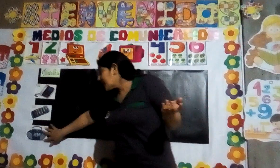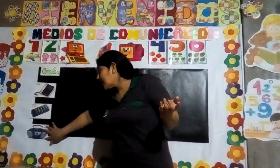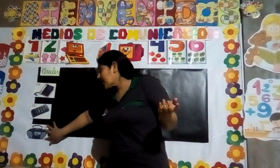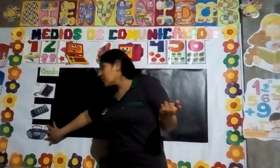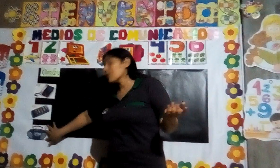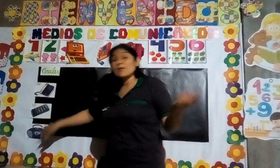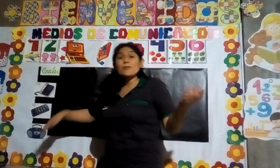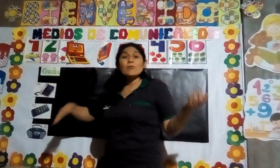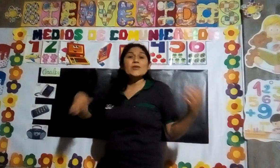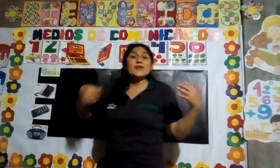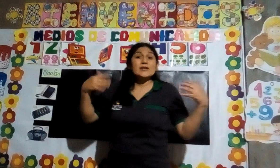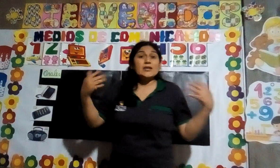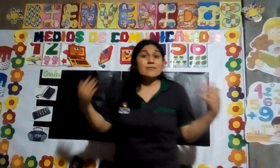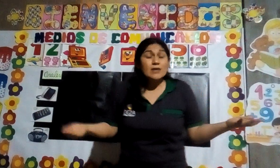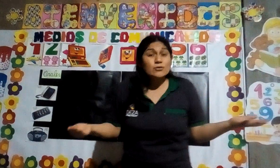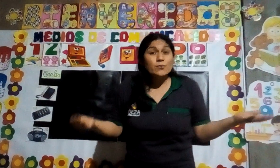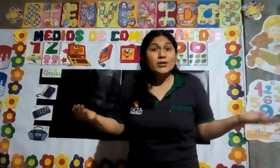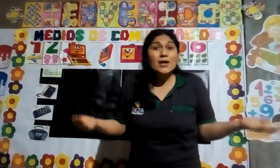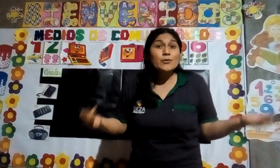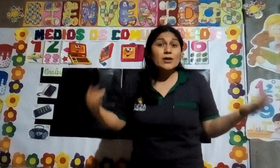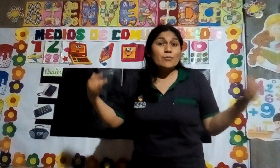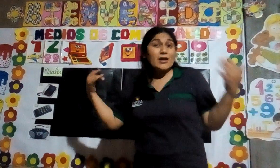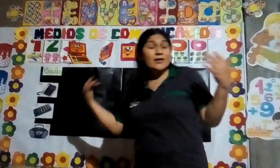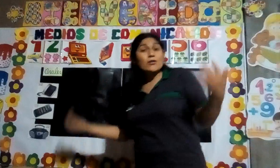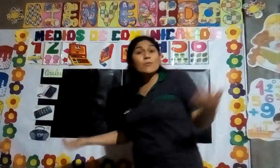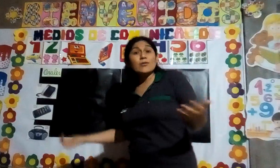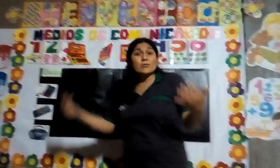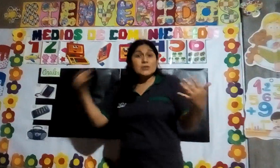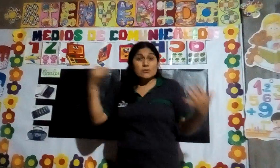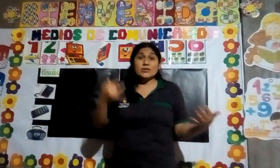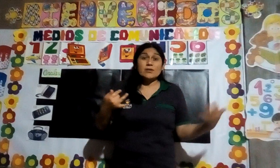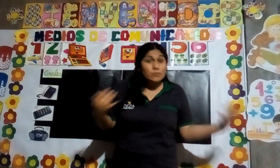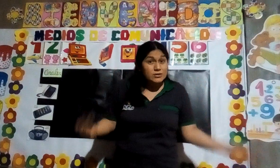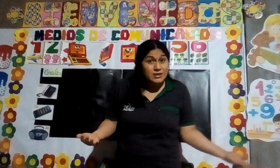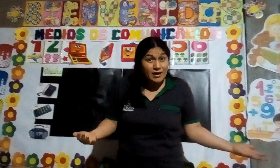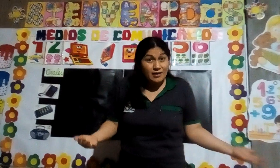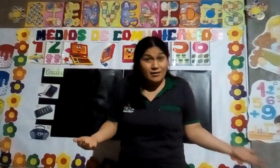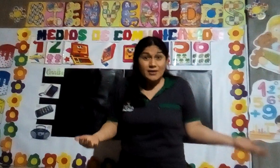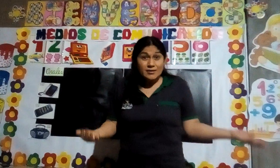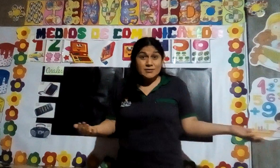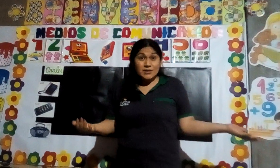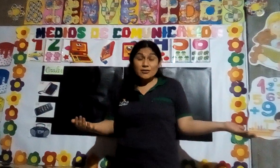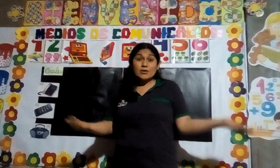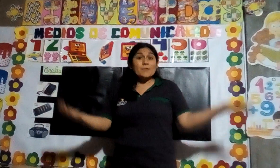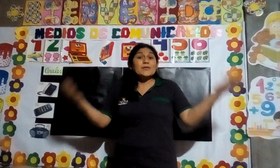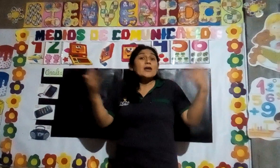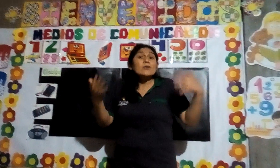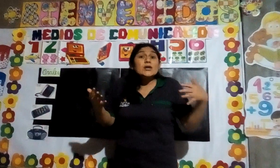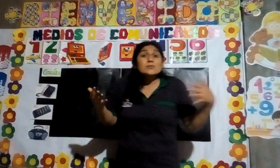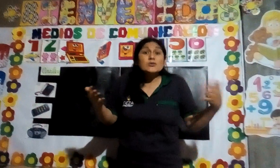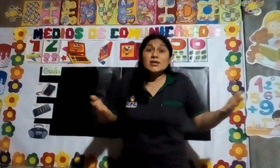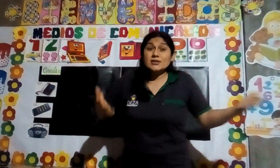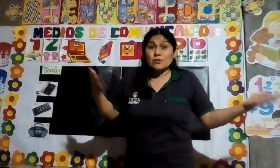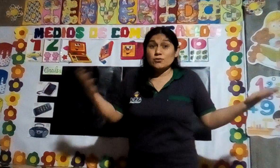la radio sirve como entretenimiento. ¿Por qué? Porque por la radio podemos escuchar música, ¿cierto? Y de repente hay algunas músicas que nos